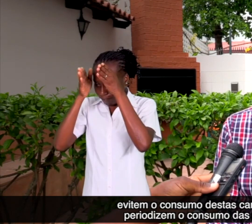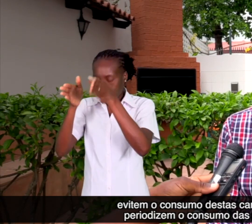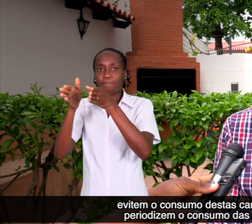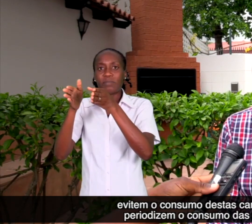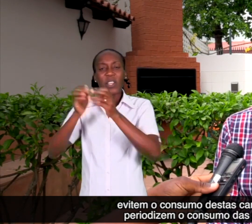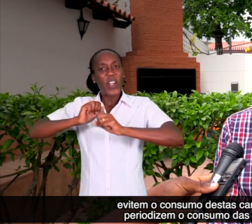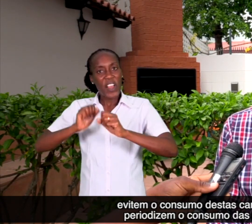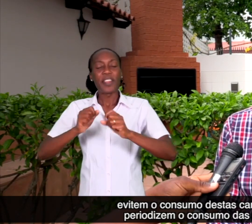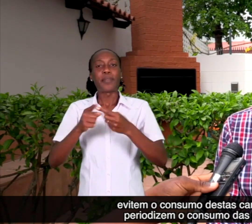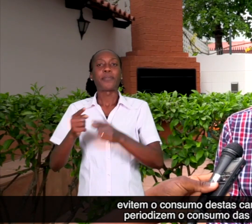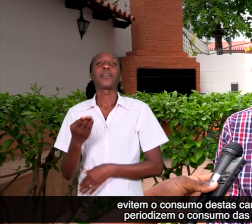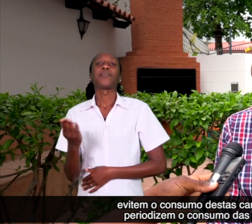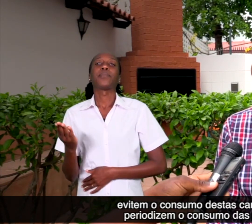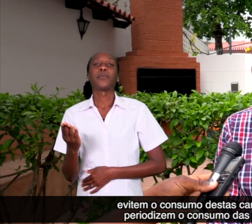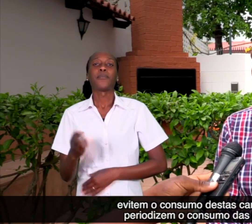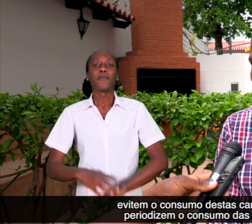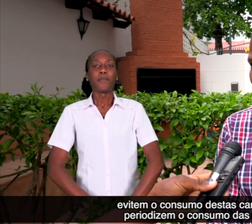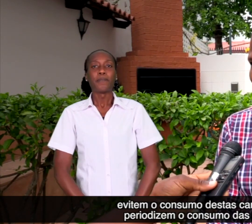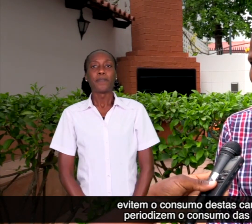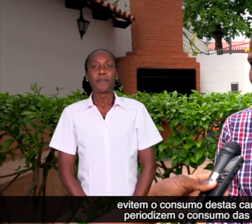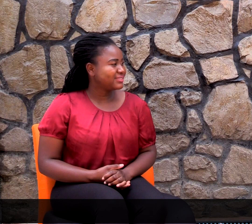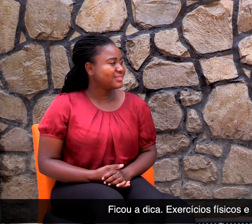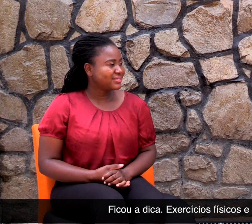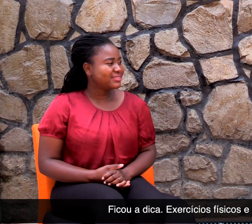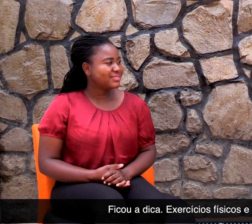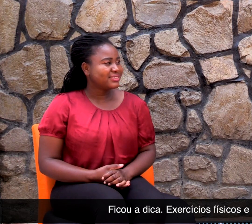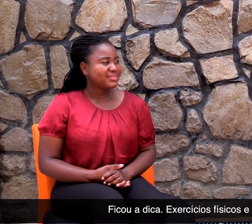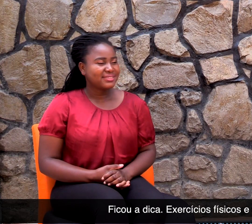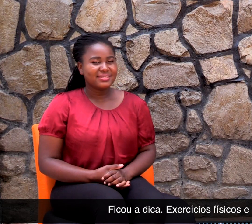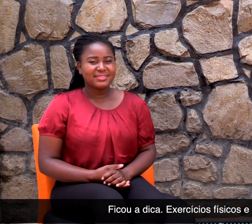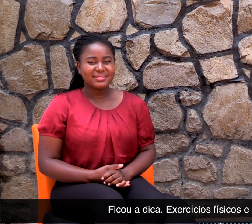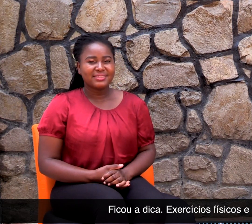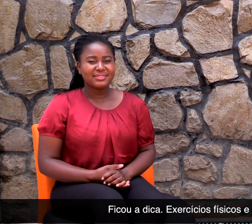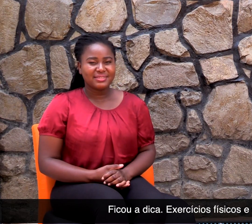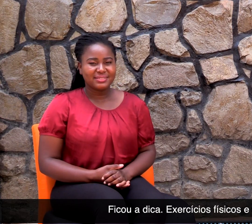dizia, prioriza mais as carnes brancas.